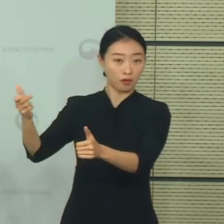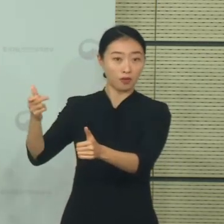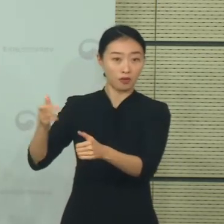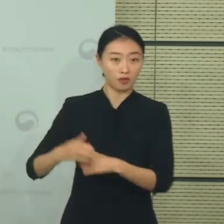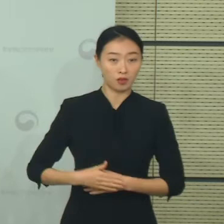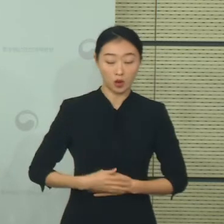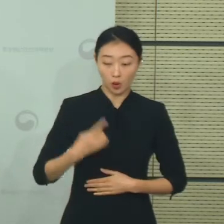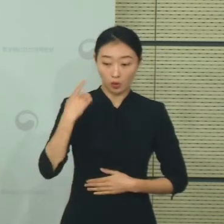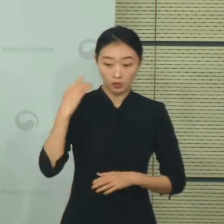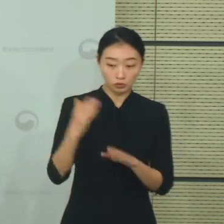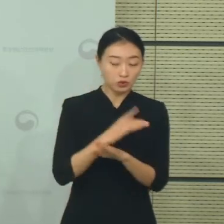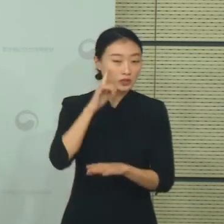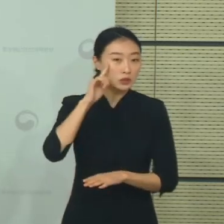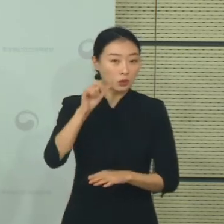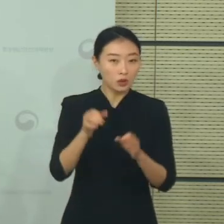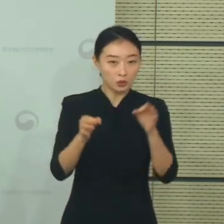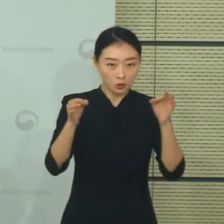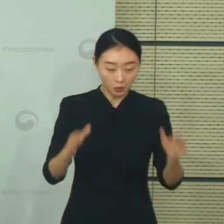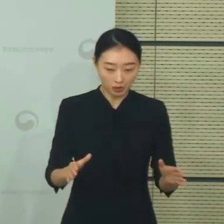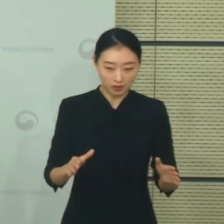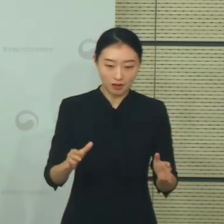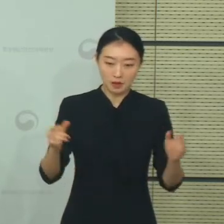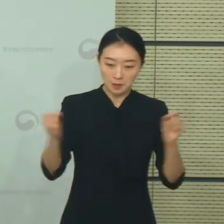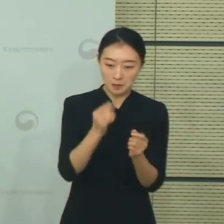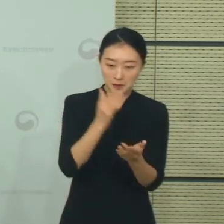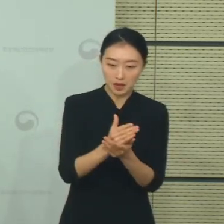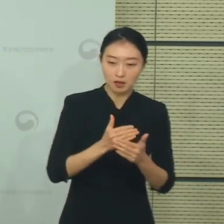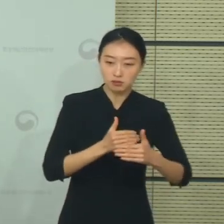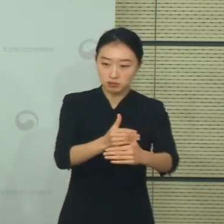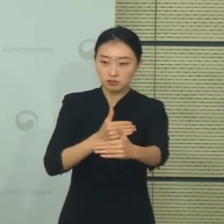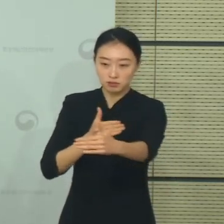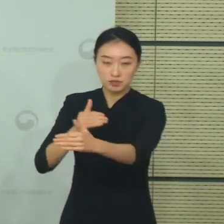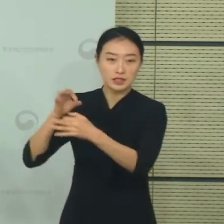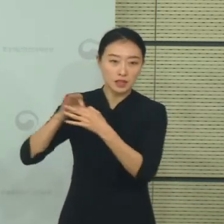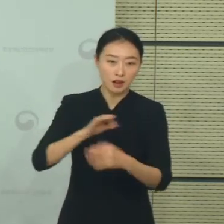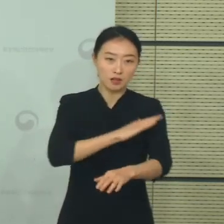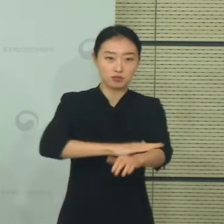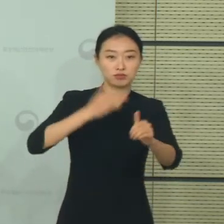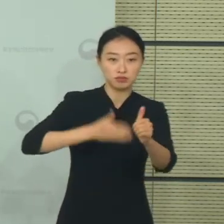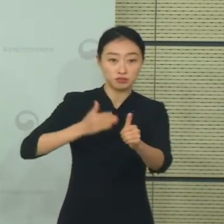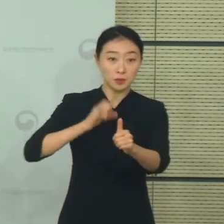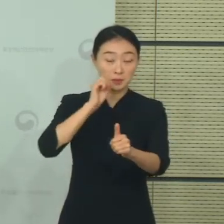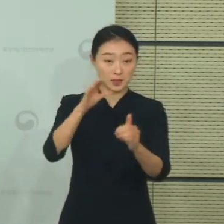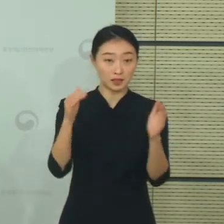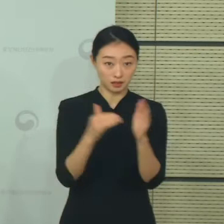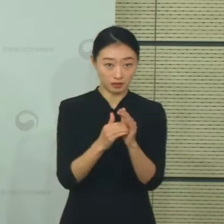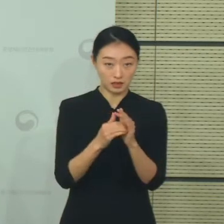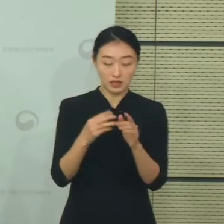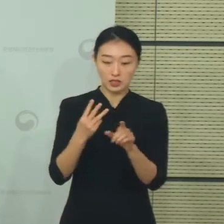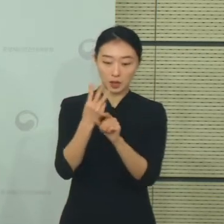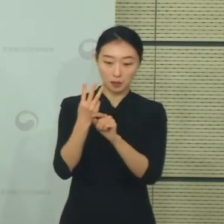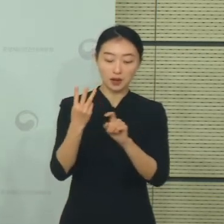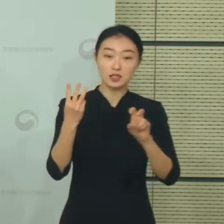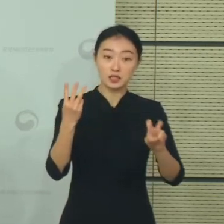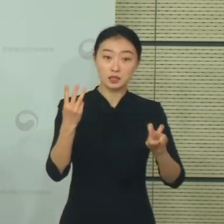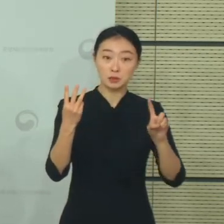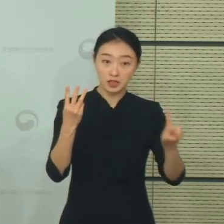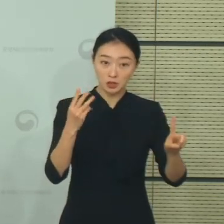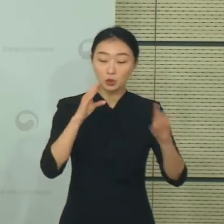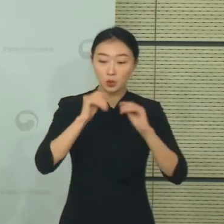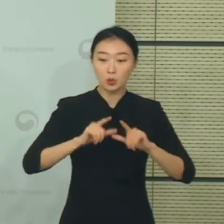보름간 강화된 사회적 거리두기 실천을 당부드린 바 있습니다. 3월 21일 토요일